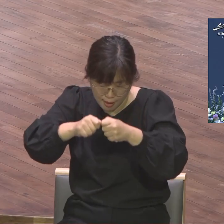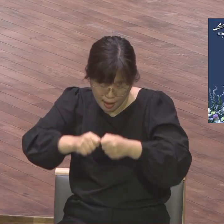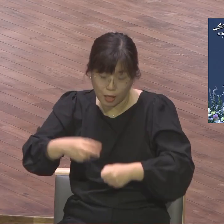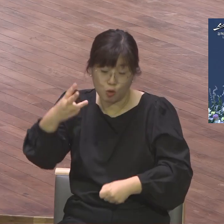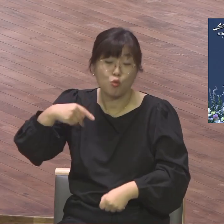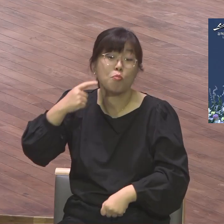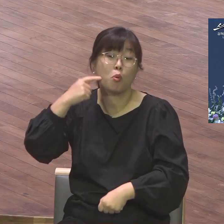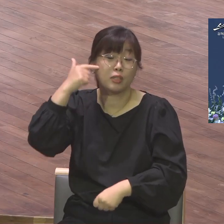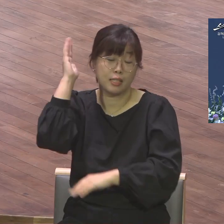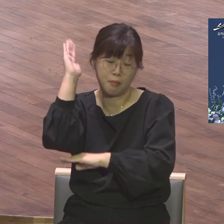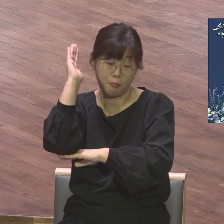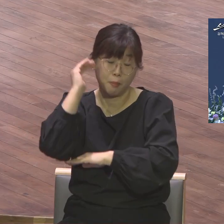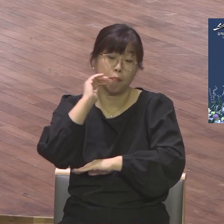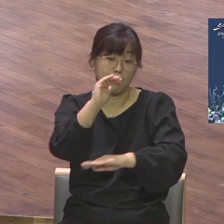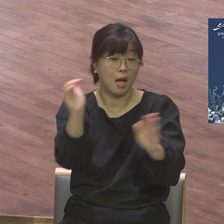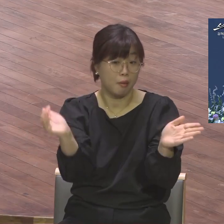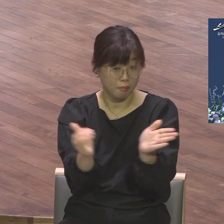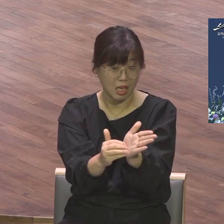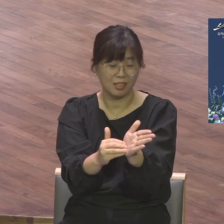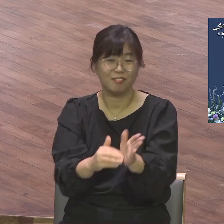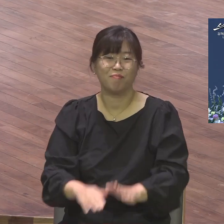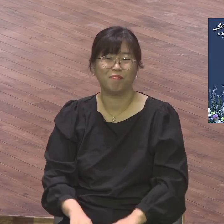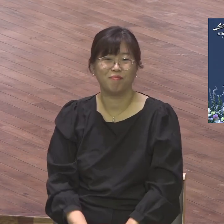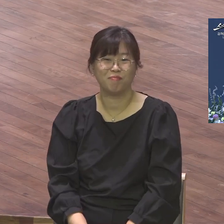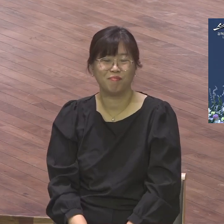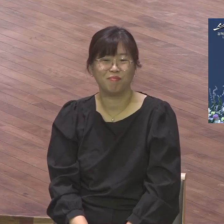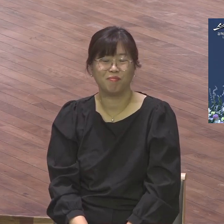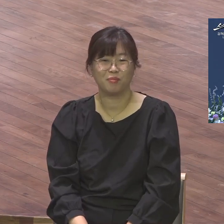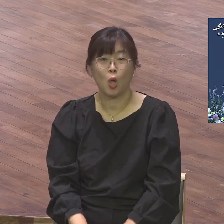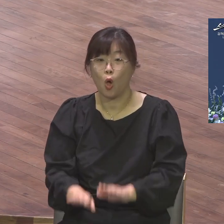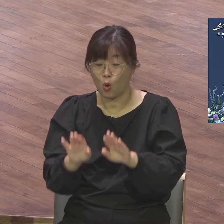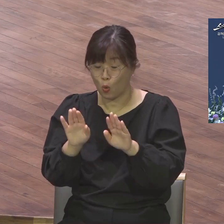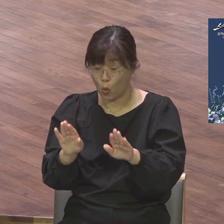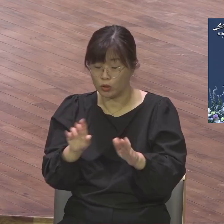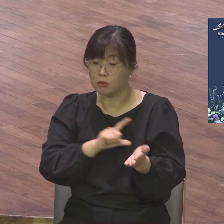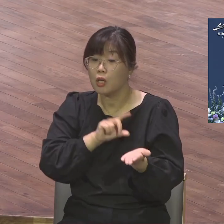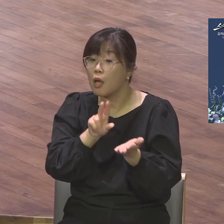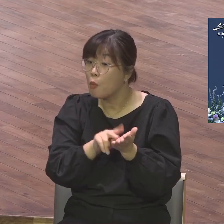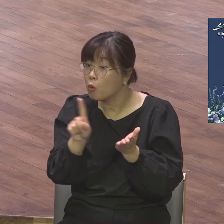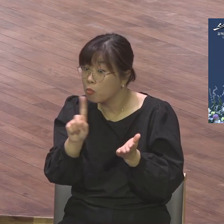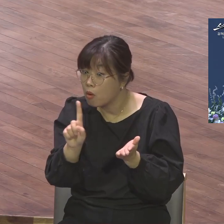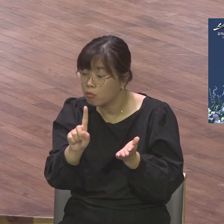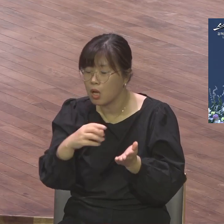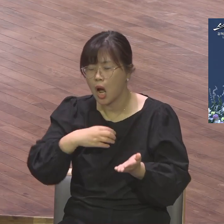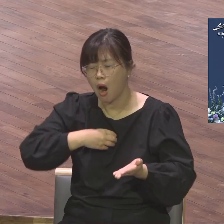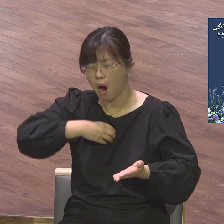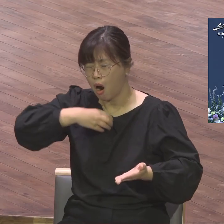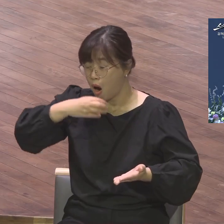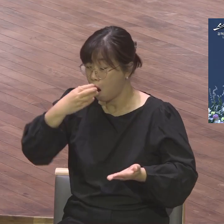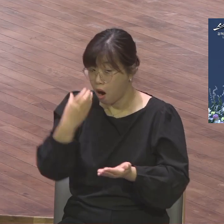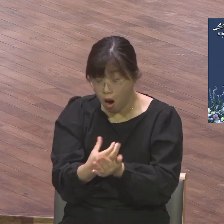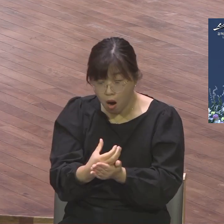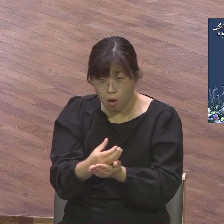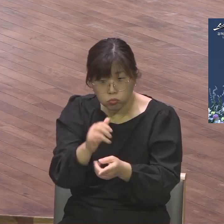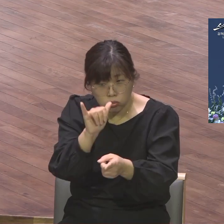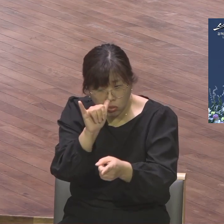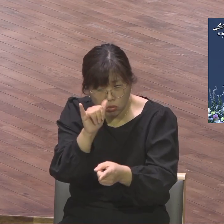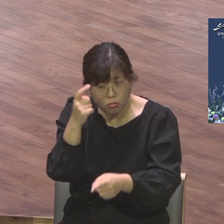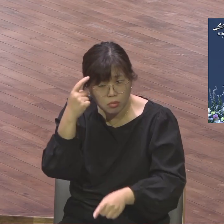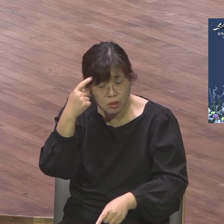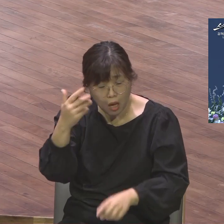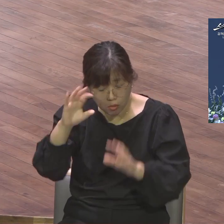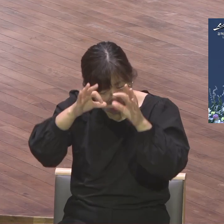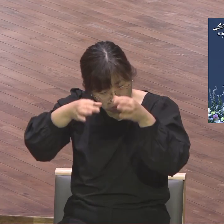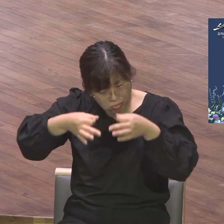현장을 그렇게 이야기를 했습니다. 자, 오늘 말씀 제목이 감격이 있습니까? 라는